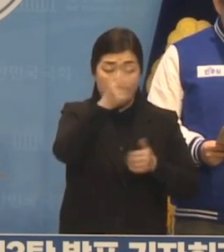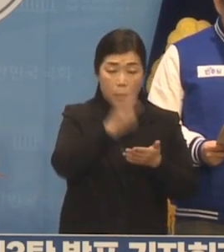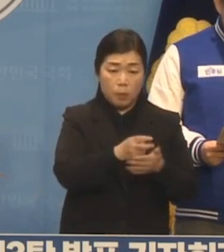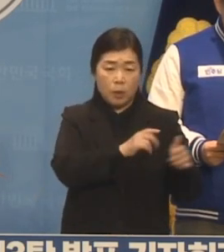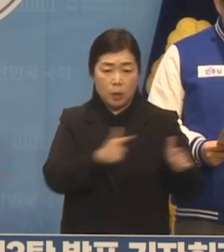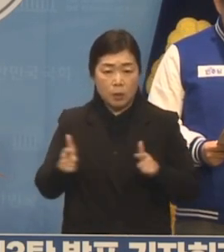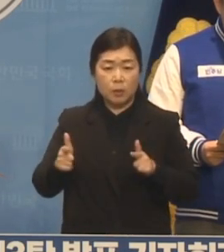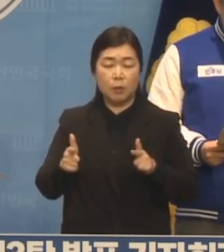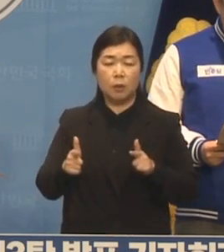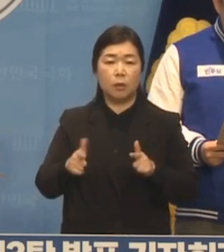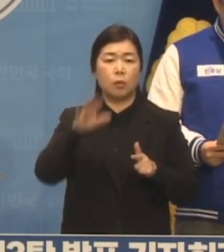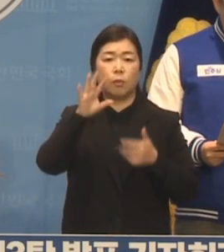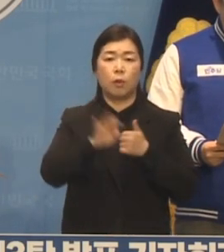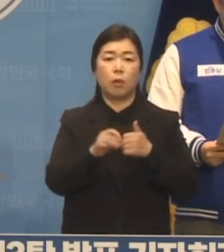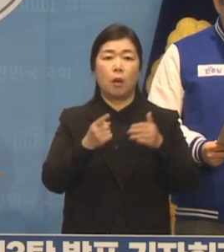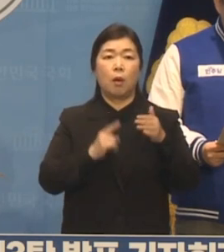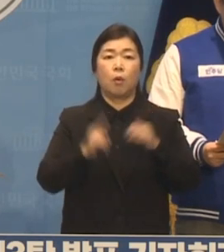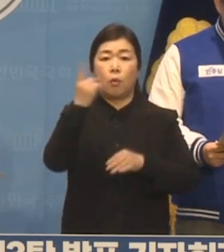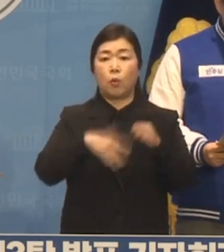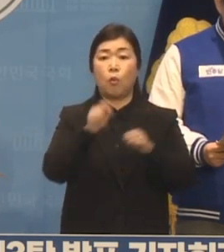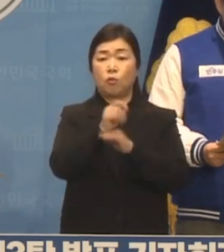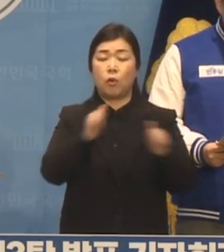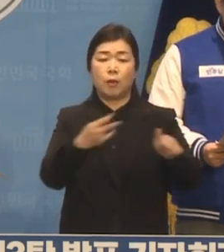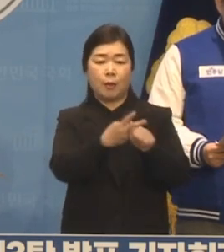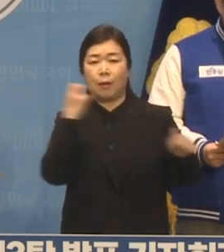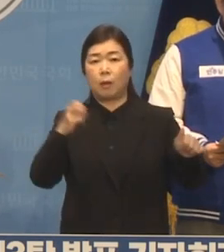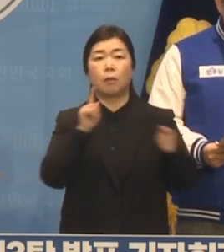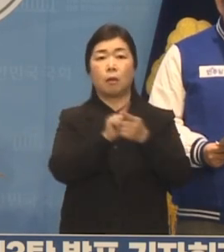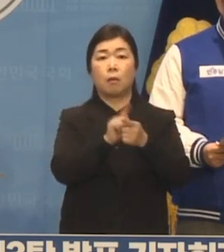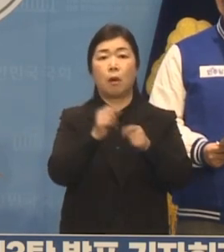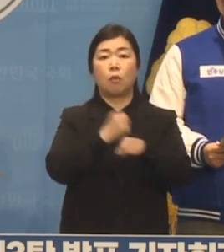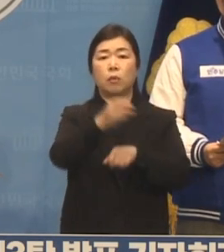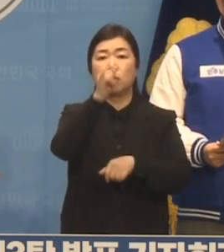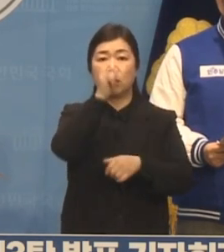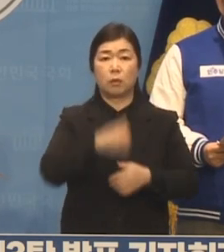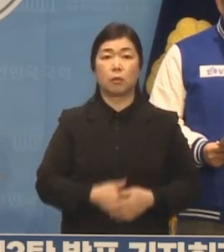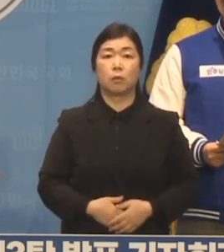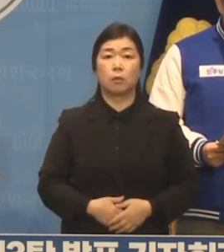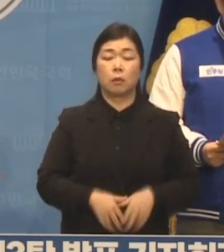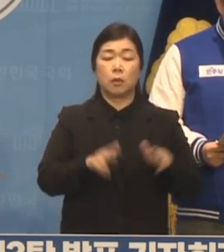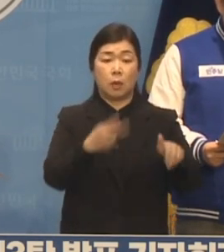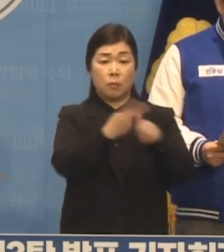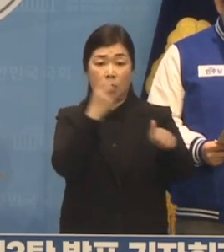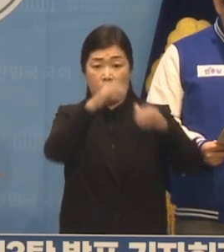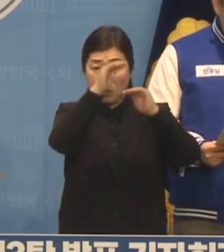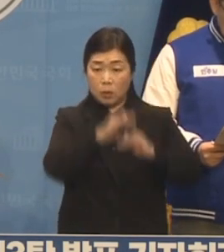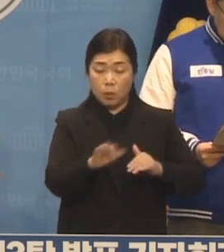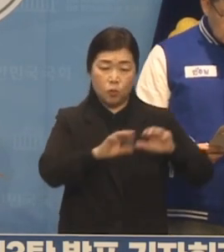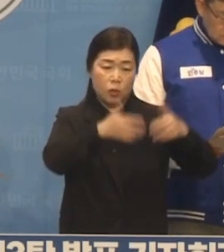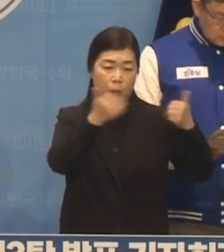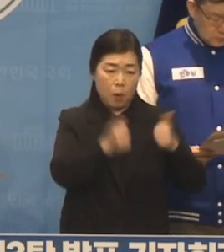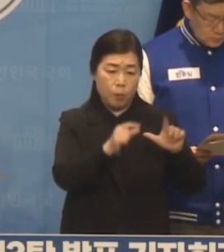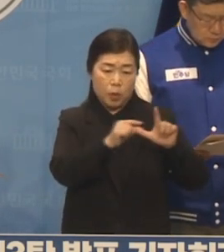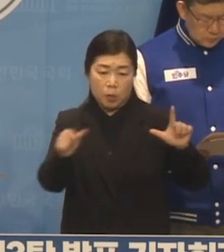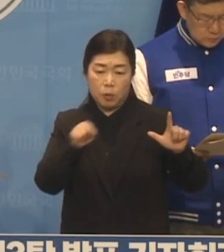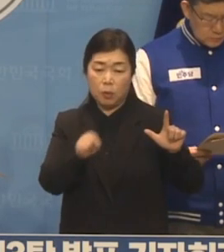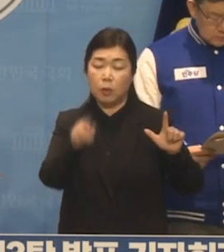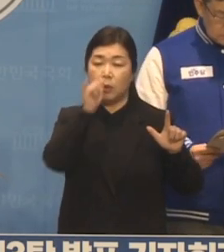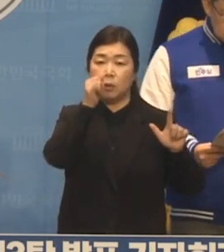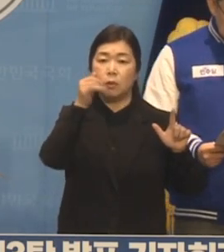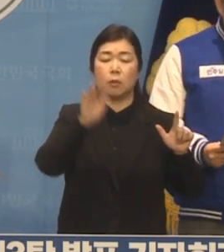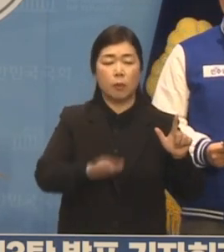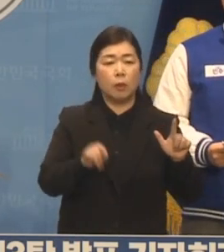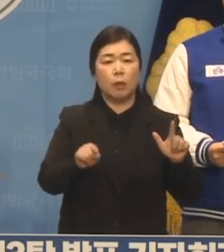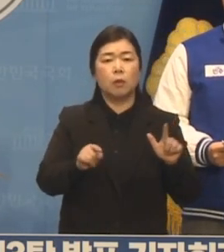많은 고위공무원을 탄핵 대상으로 규정하고 있습니다. 현재 탄핵 절차는 국회법의 일부로 규정돼서